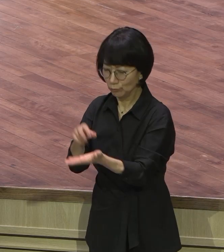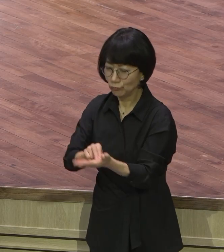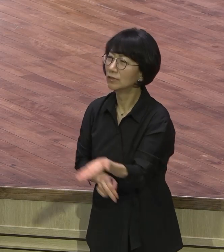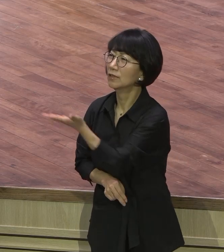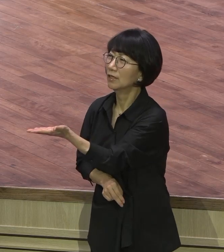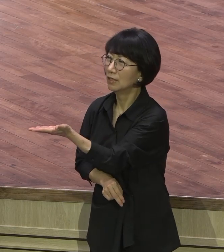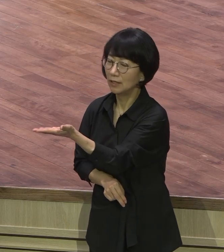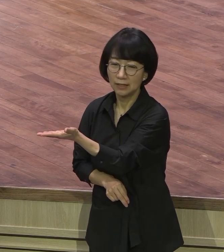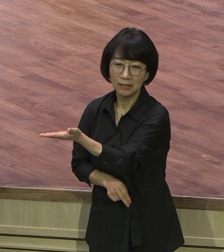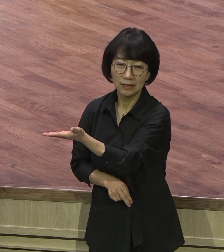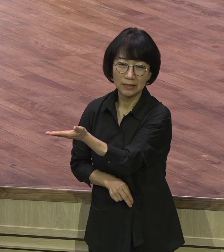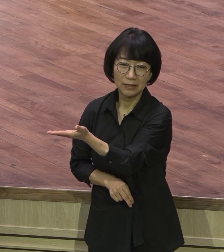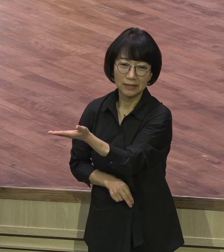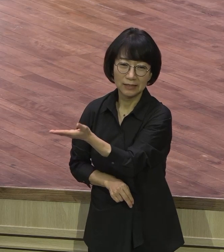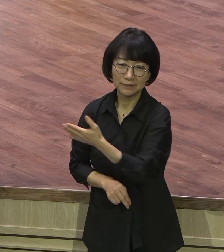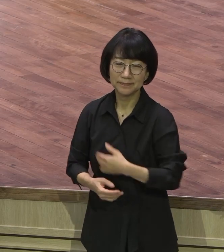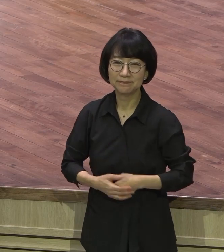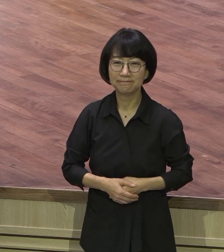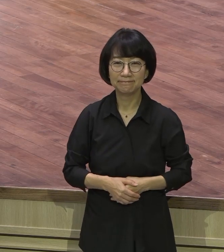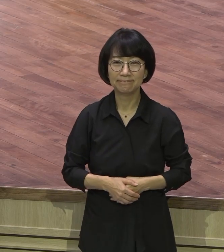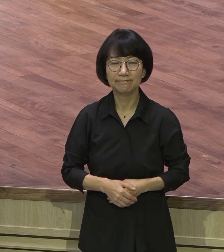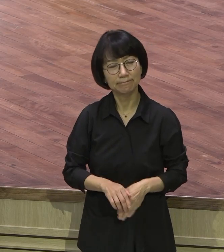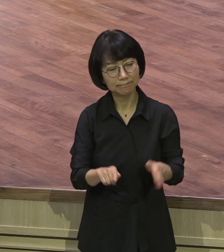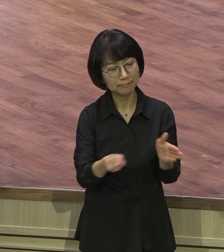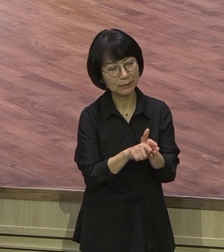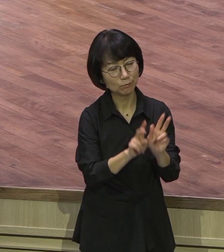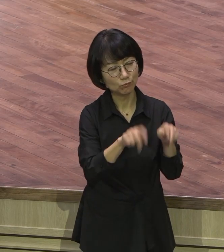거예요. 그거는 이방인들이나 구하는 것이예요.